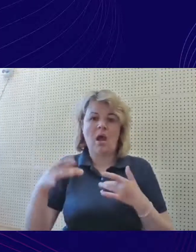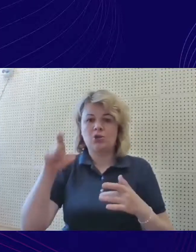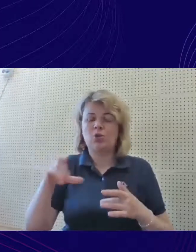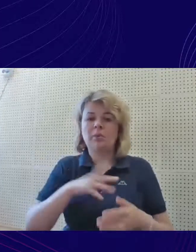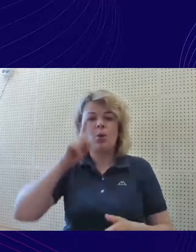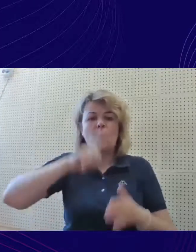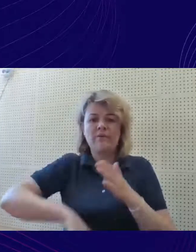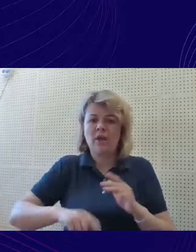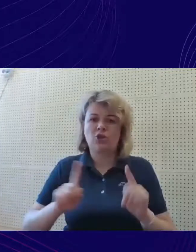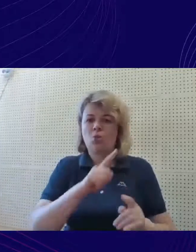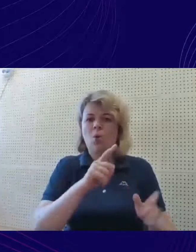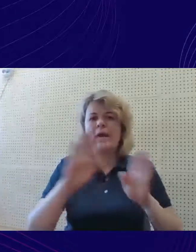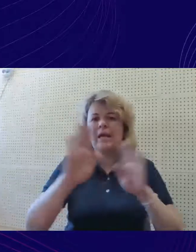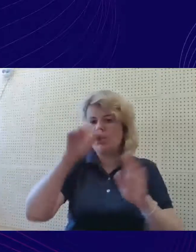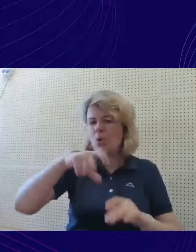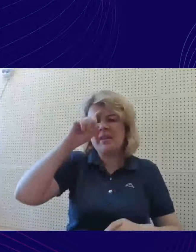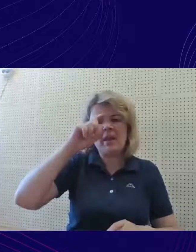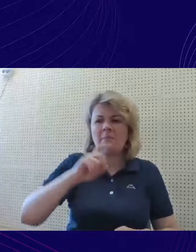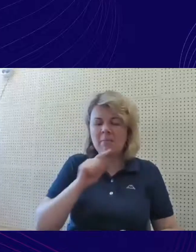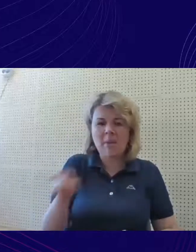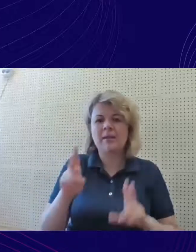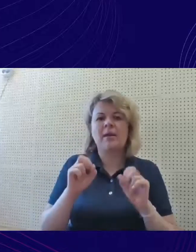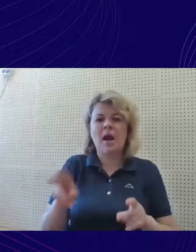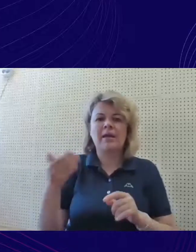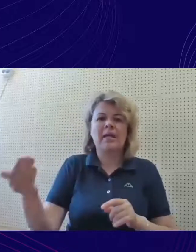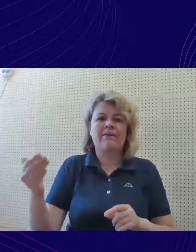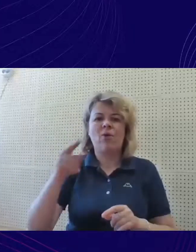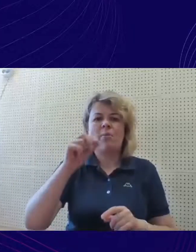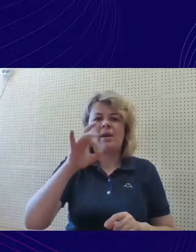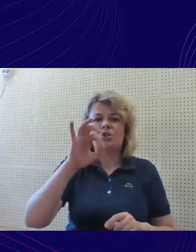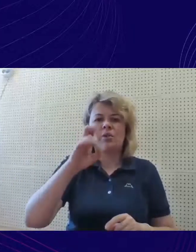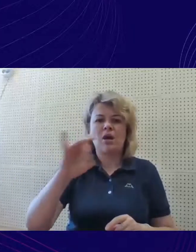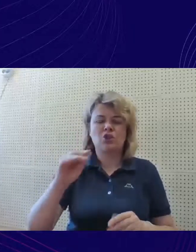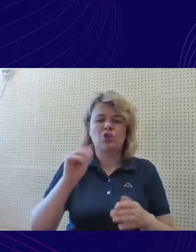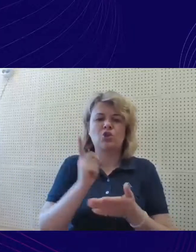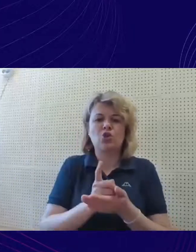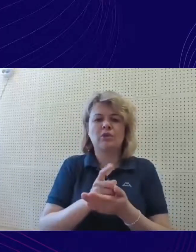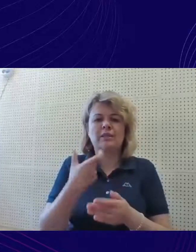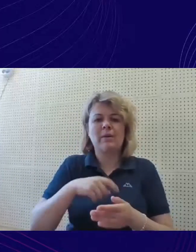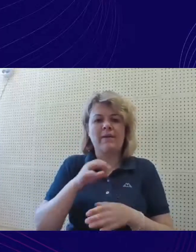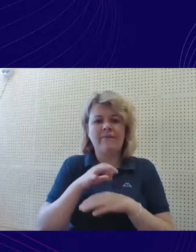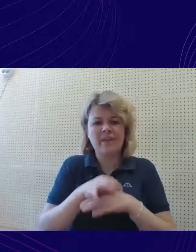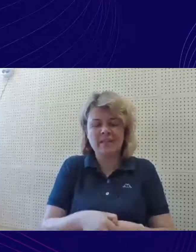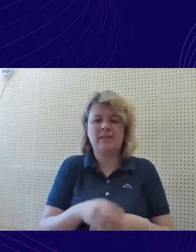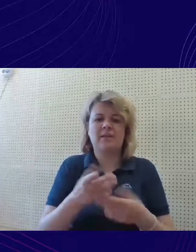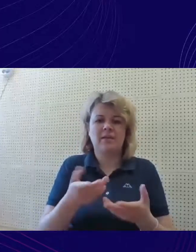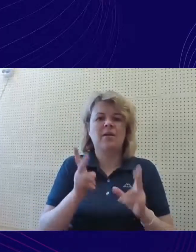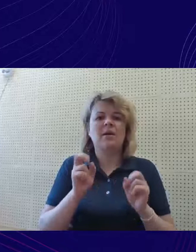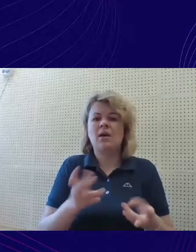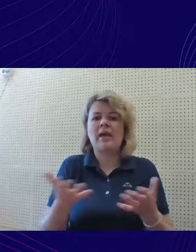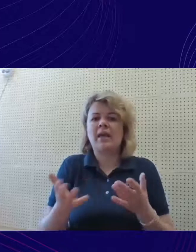его персонаж должен себя вести, какие должны быть мотивы и так далее. А съемки были в очень